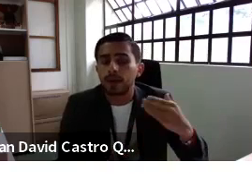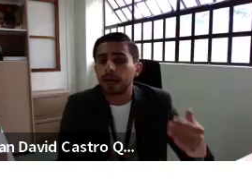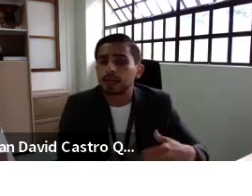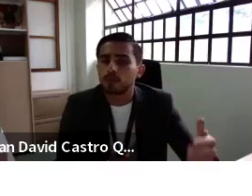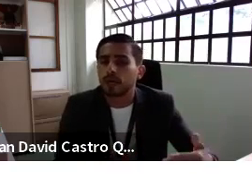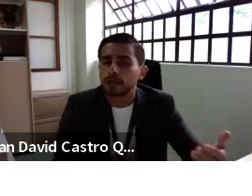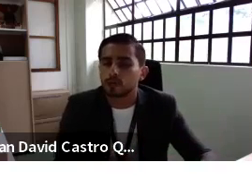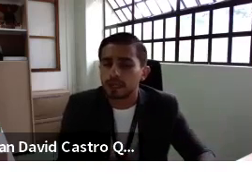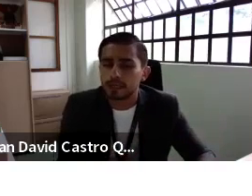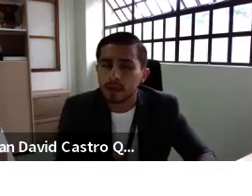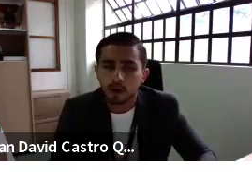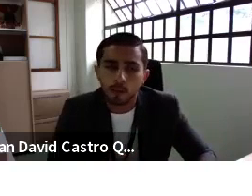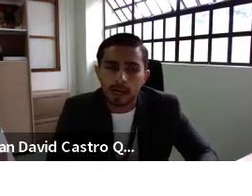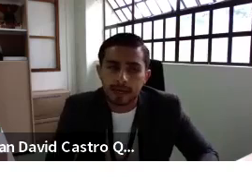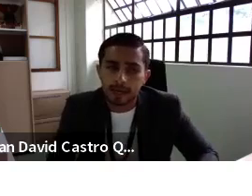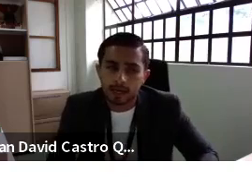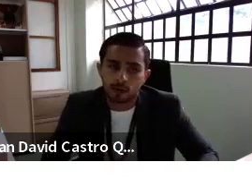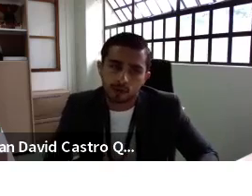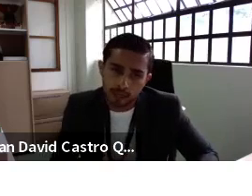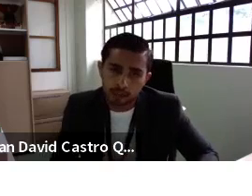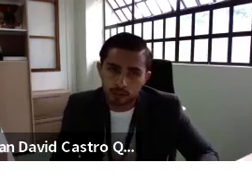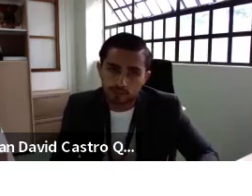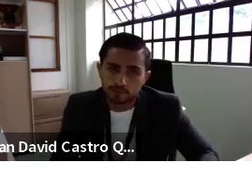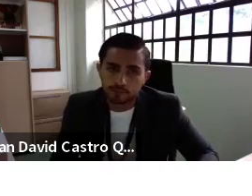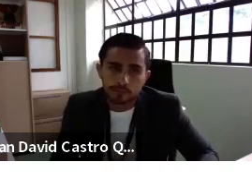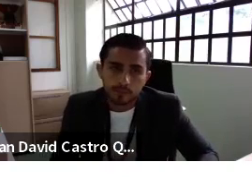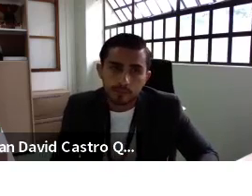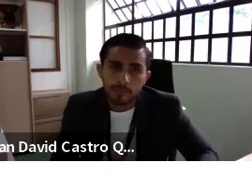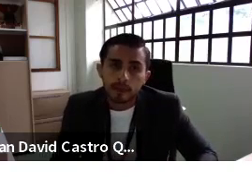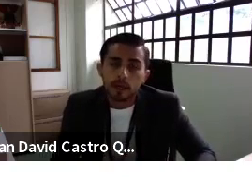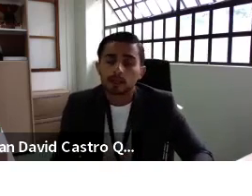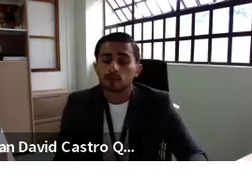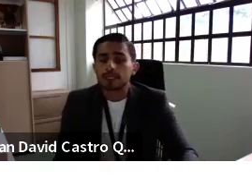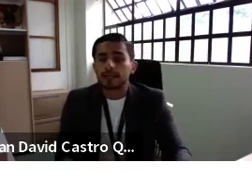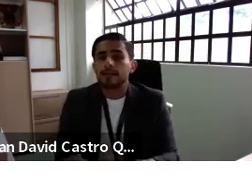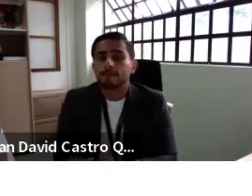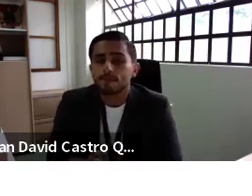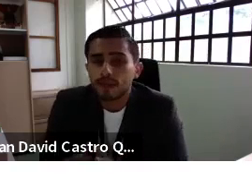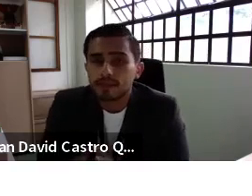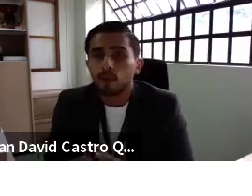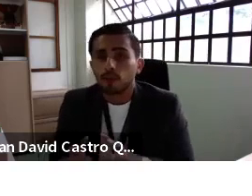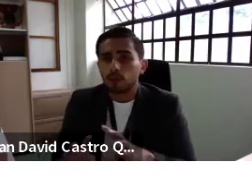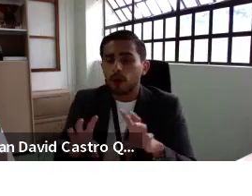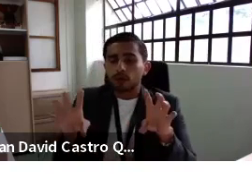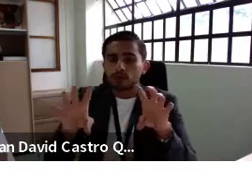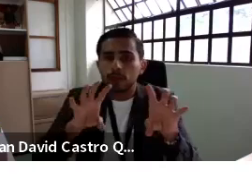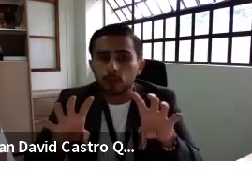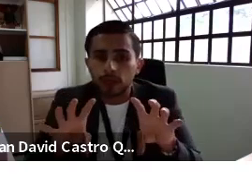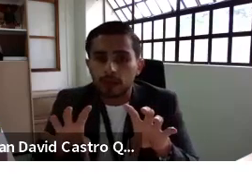apalancarse o pueden resolverse con base en el conocimiento. Entonces aquí se unen o hay una somatoria